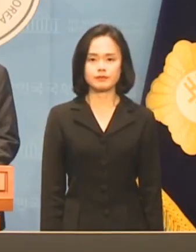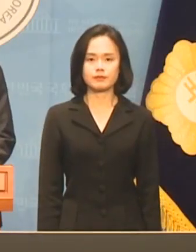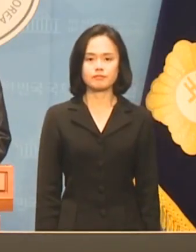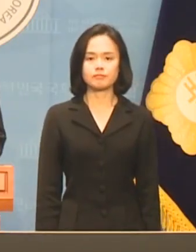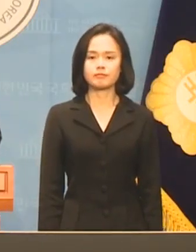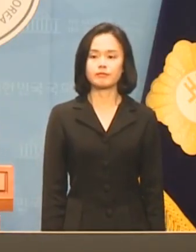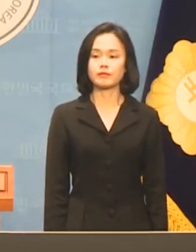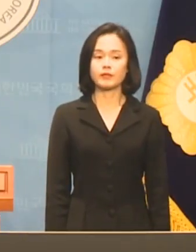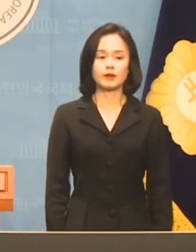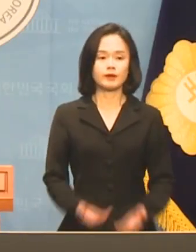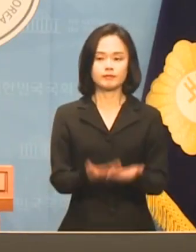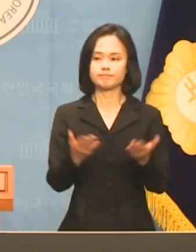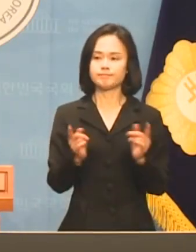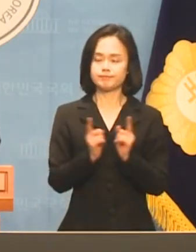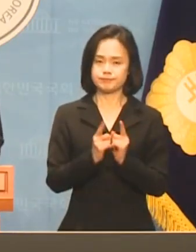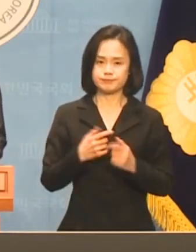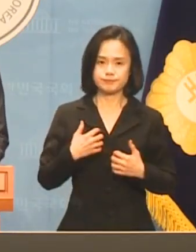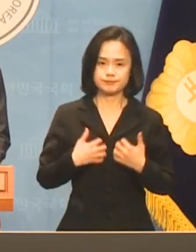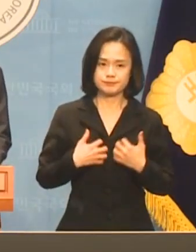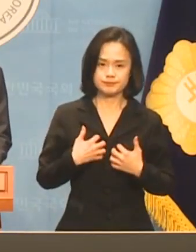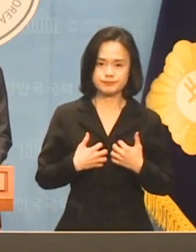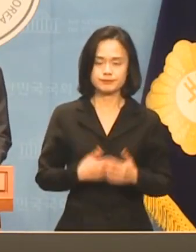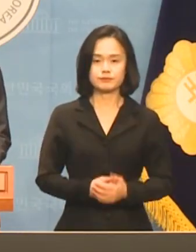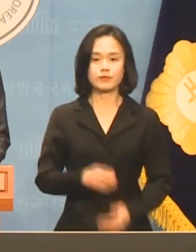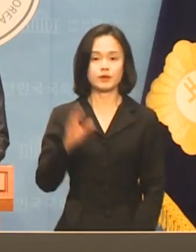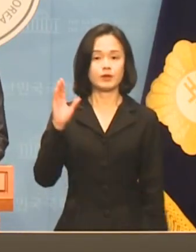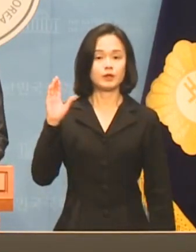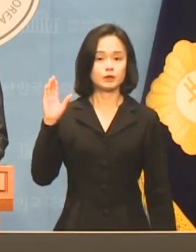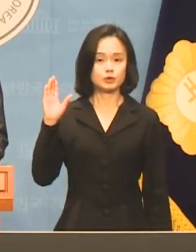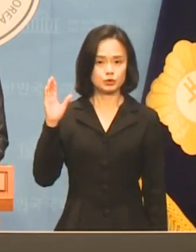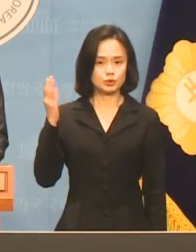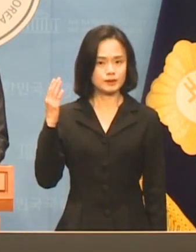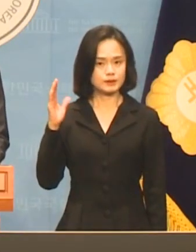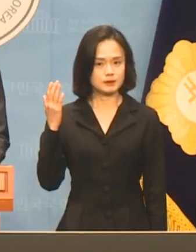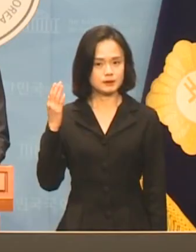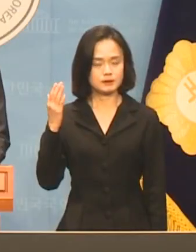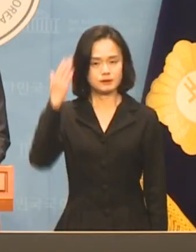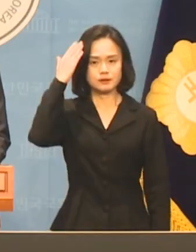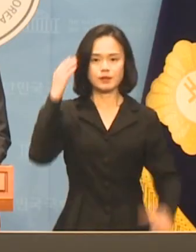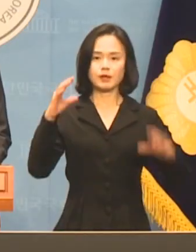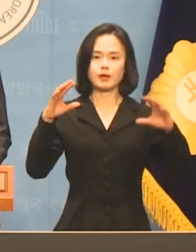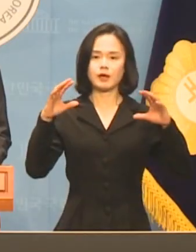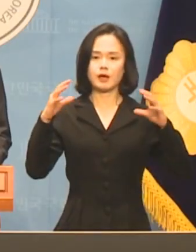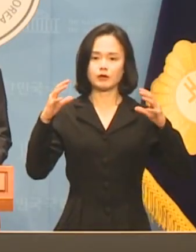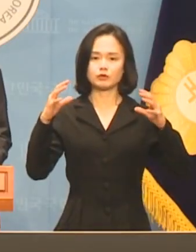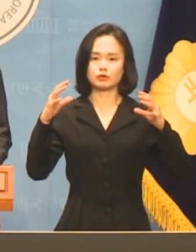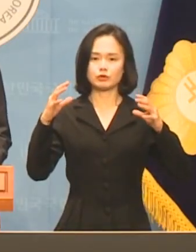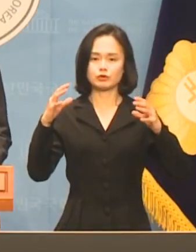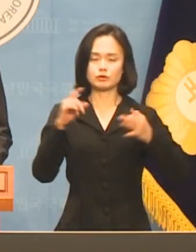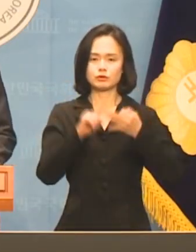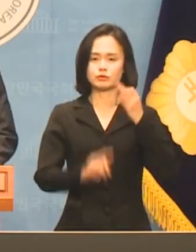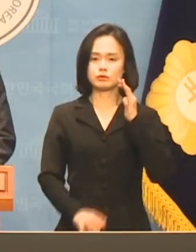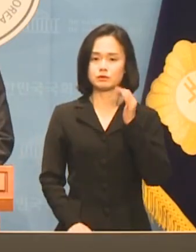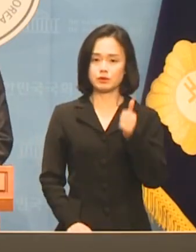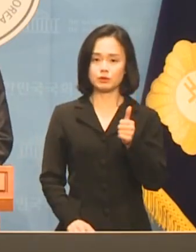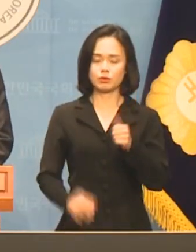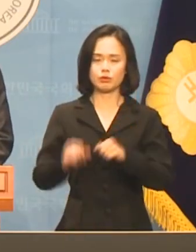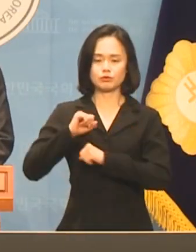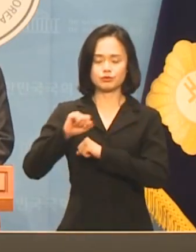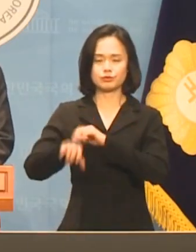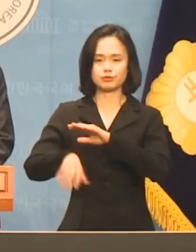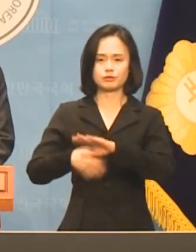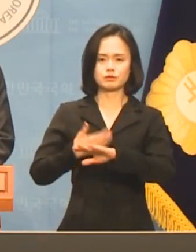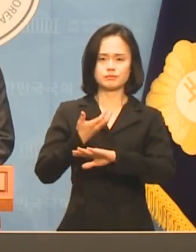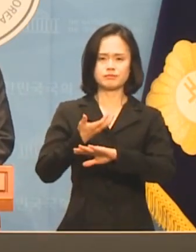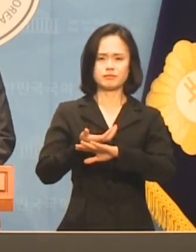기자 여러분 반갑습니다. 최근 대한민국 초유의 대통령 친위 쿠데타로 국회와